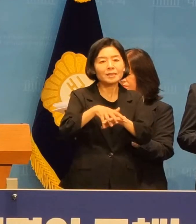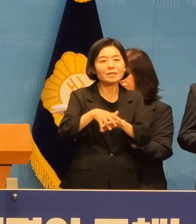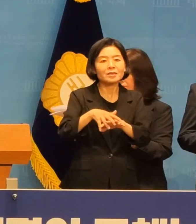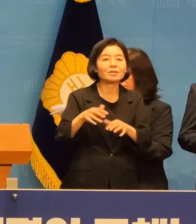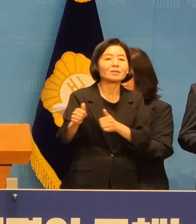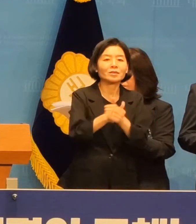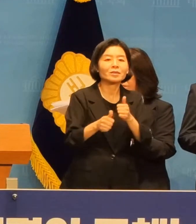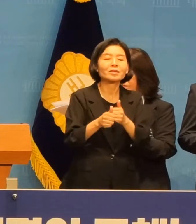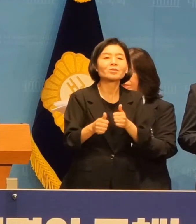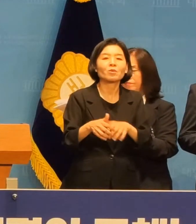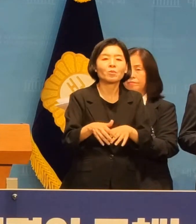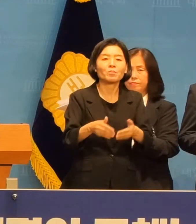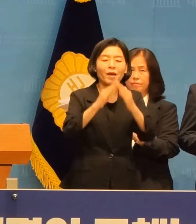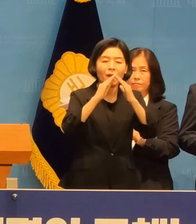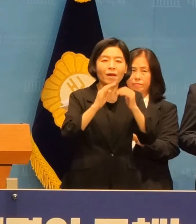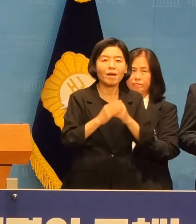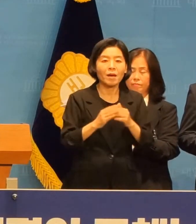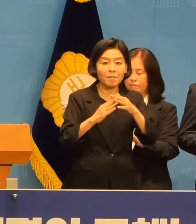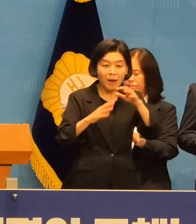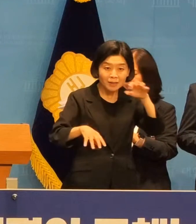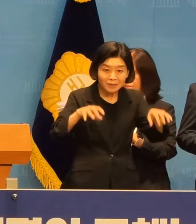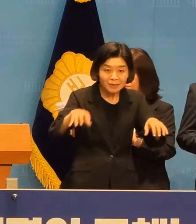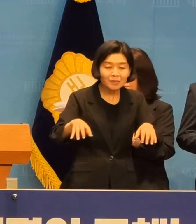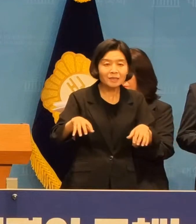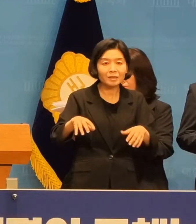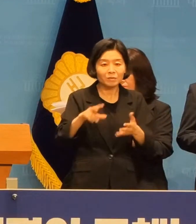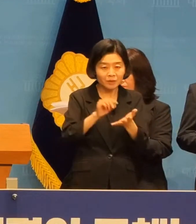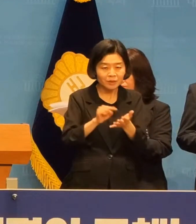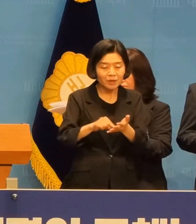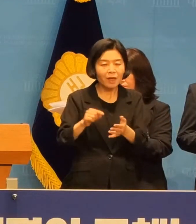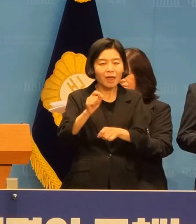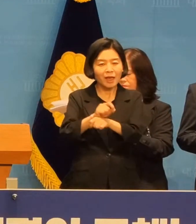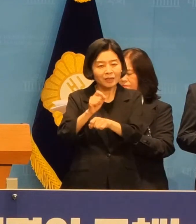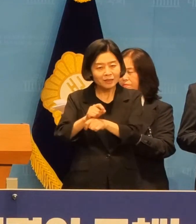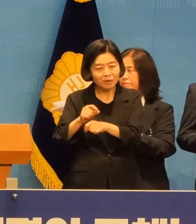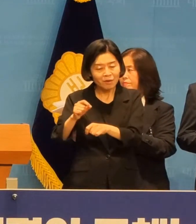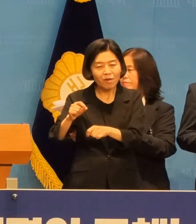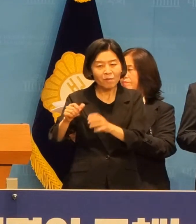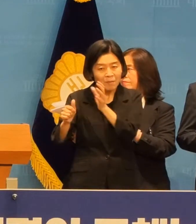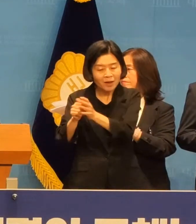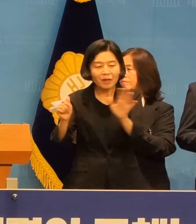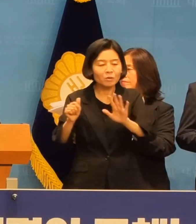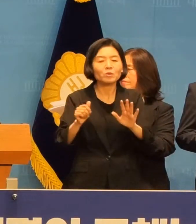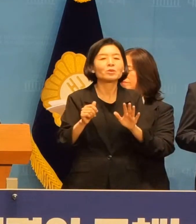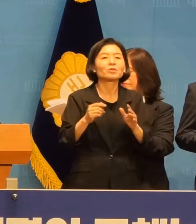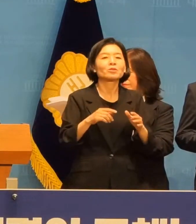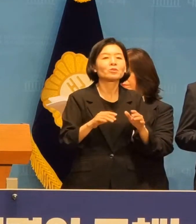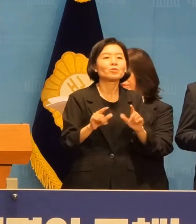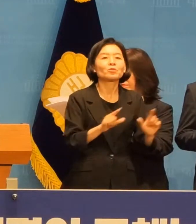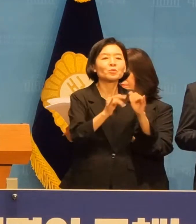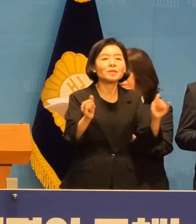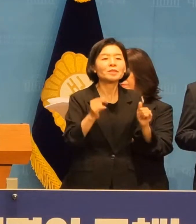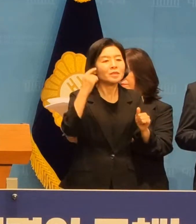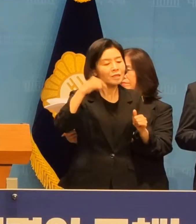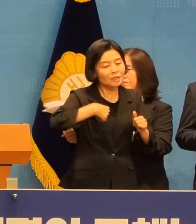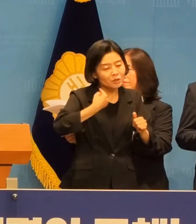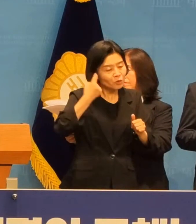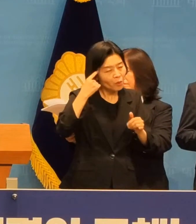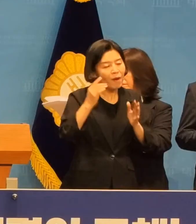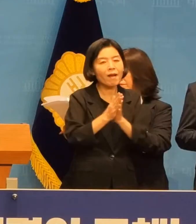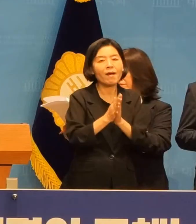마을의 의사결정이 행정의 판단이 아니라 주민의 손으로 이루어질 것입니다. 둘째,